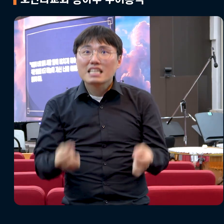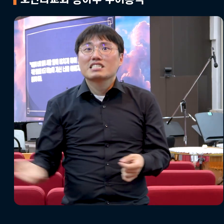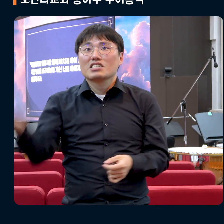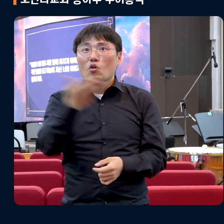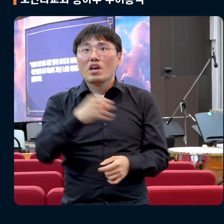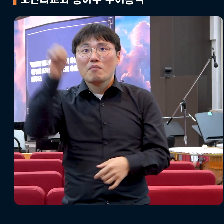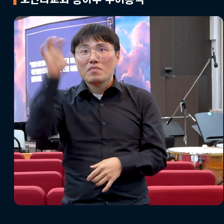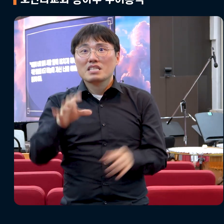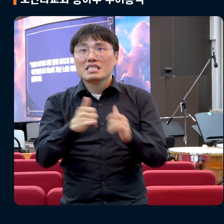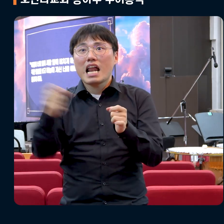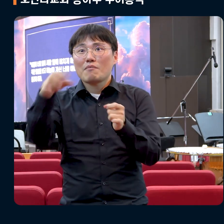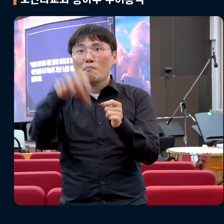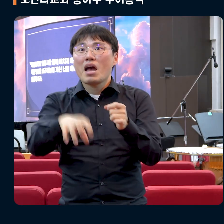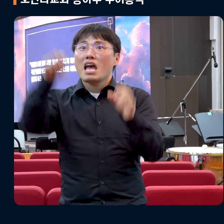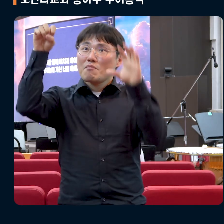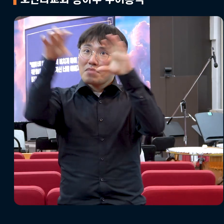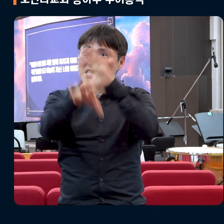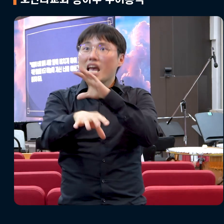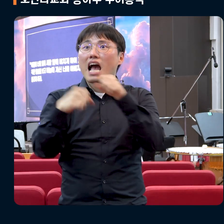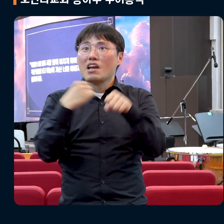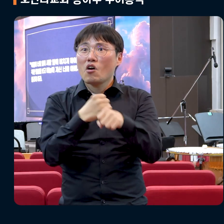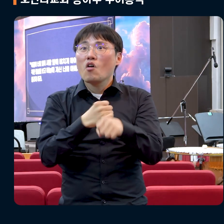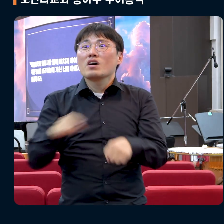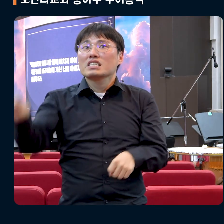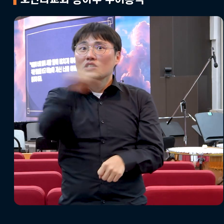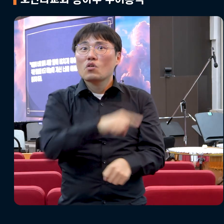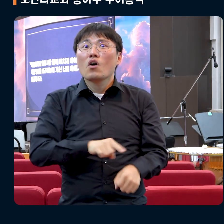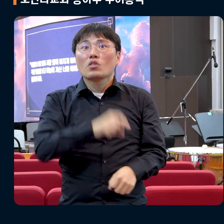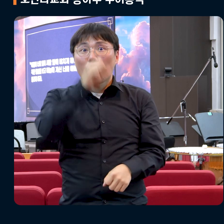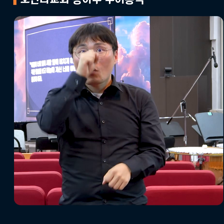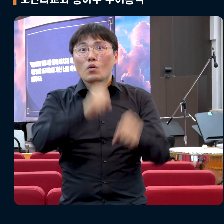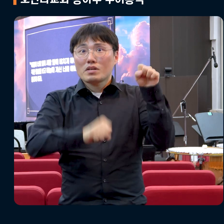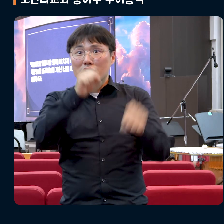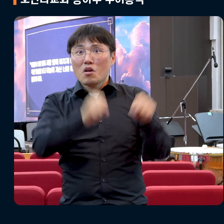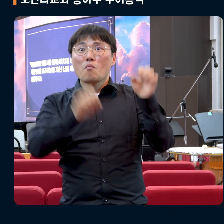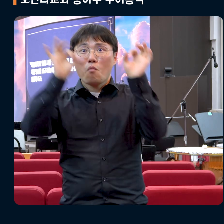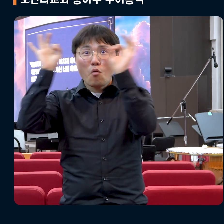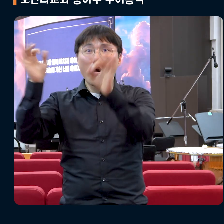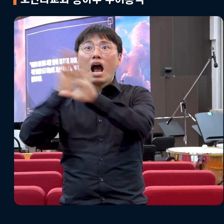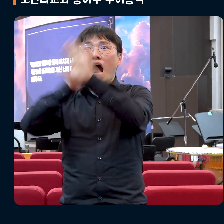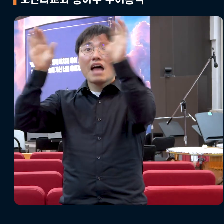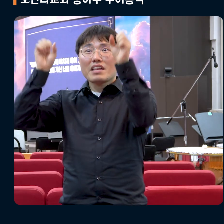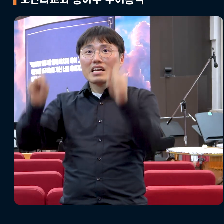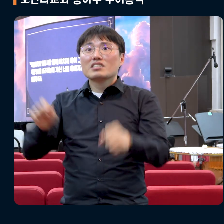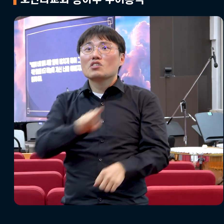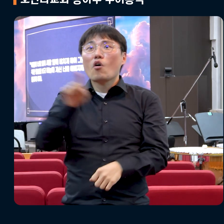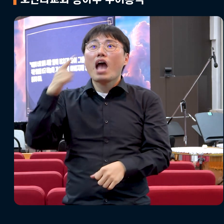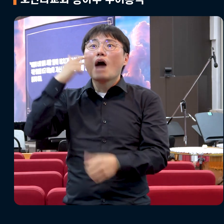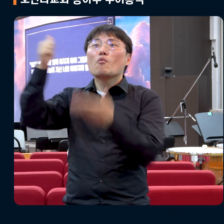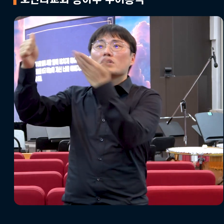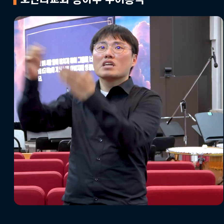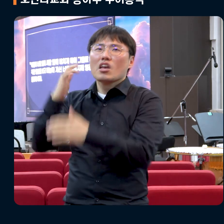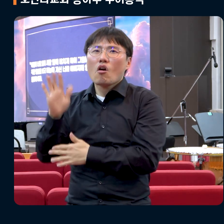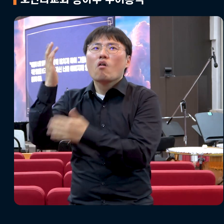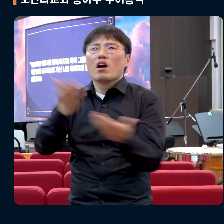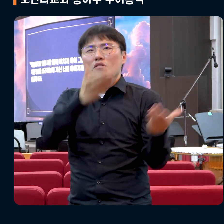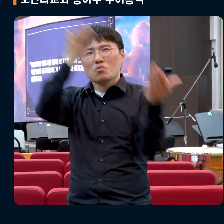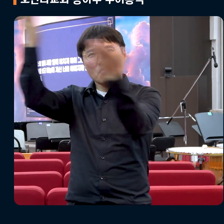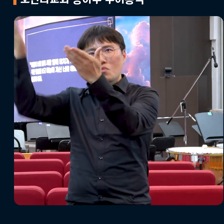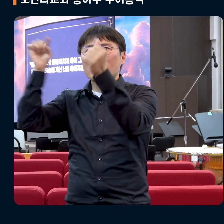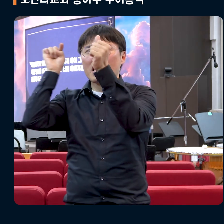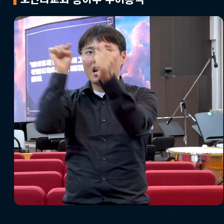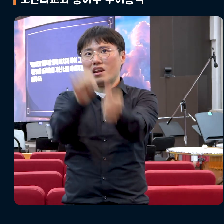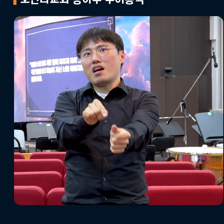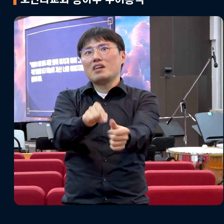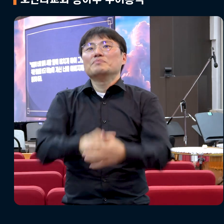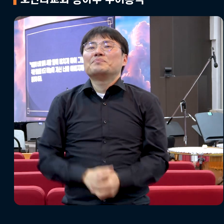읽습니다. 이같이 너희 빛이 사람 앞에 비치게 하여 그들로 너희 착한 행실을 보고 하늘에 계신 너희